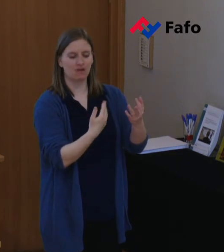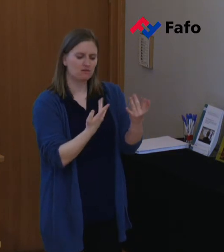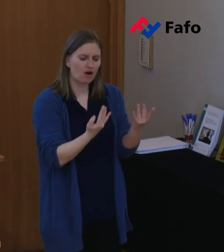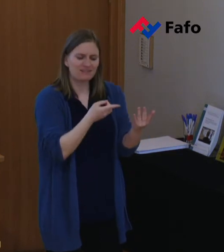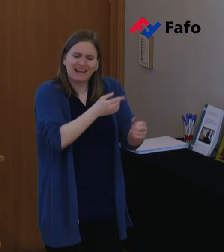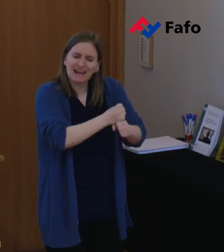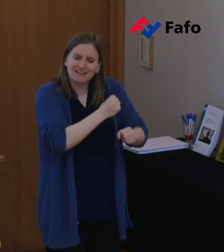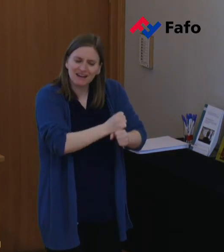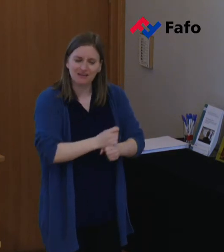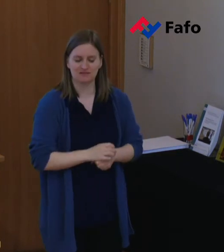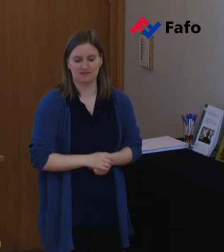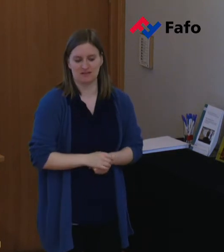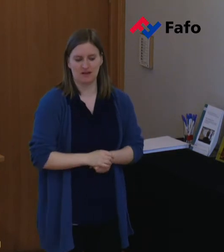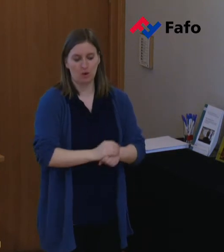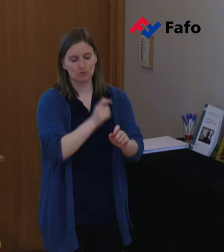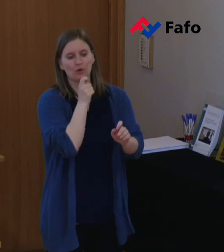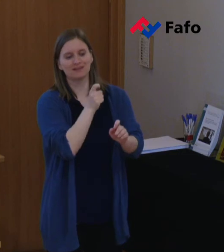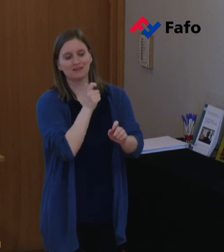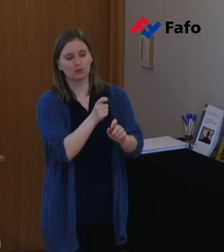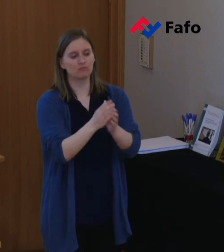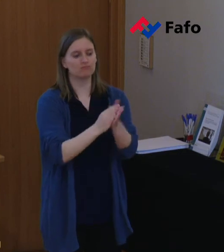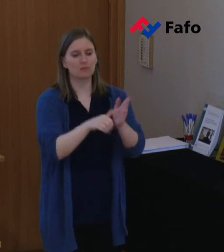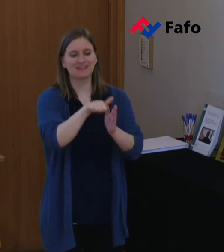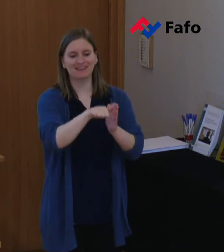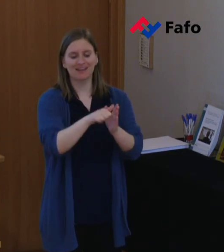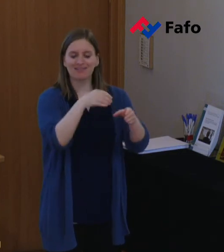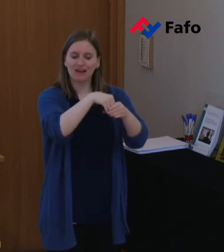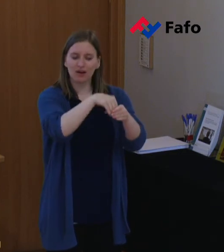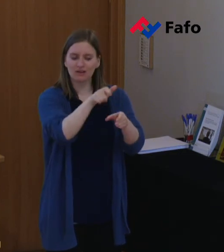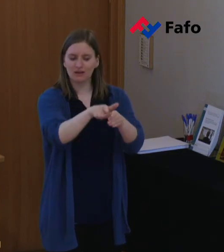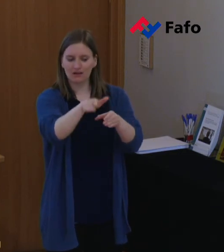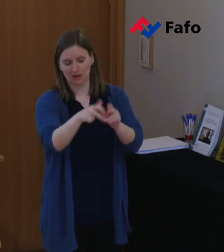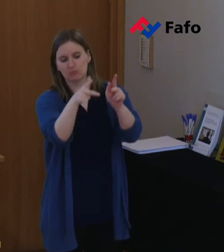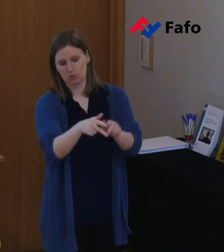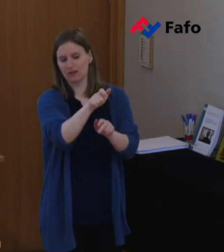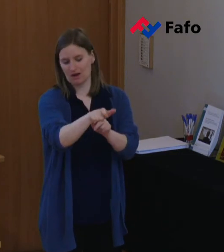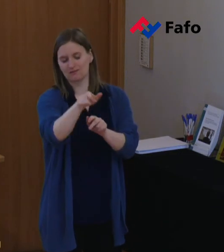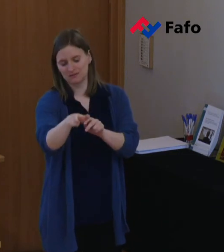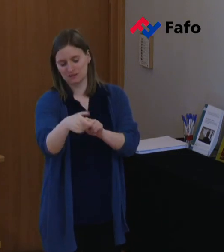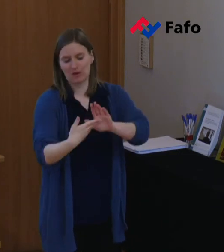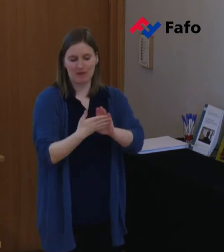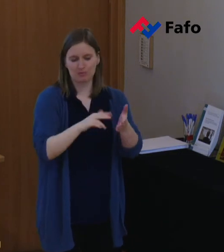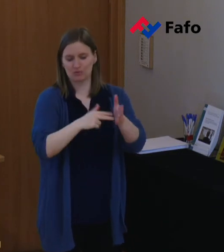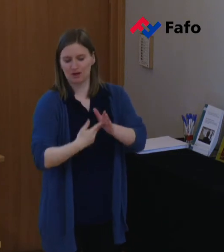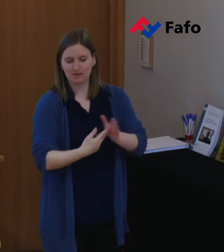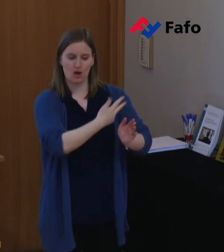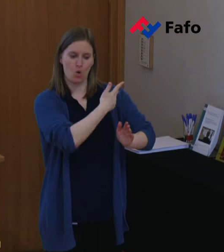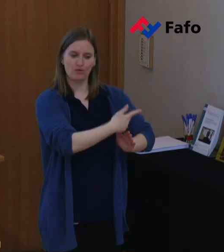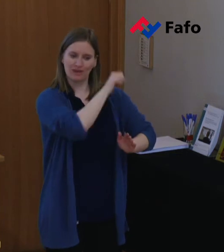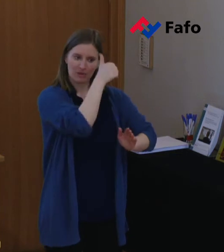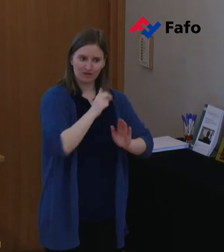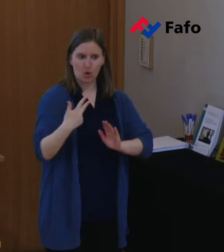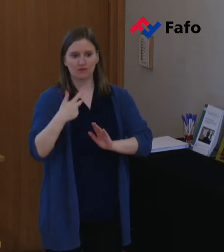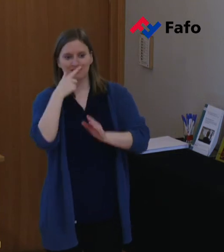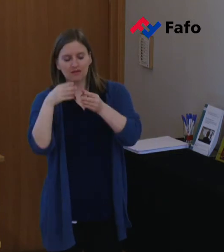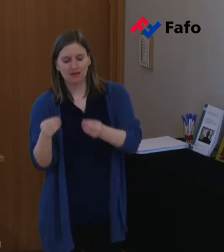dette her egentlig? Så har vi intervjuet til sammen 16 deltakere, altså brukere som er inne i prosjektet, 8 i Bergen, 8 i